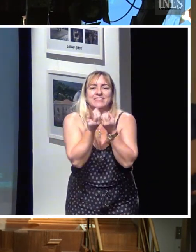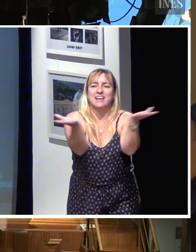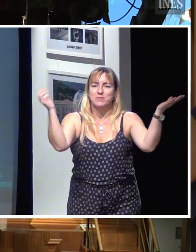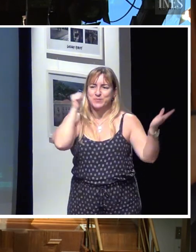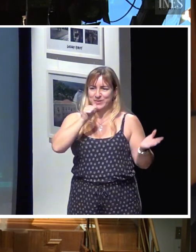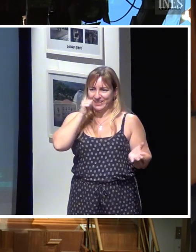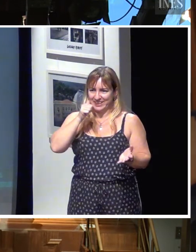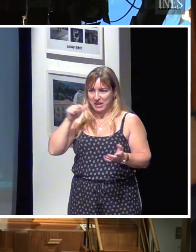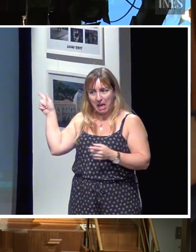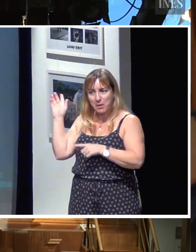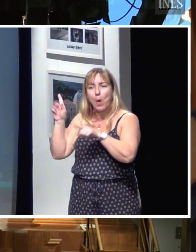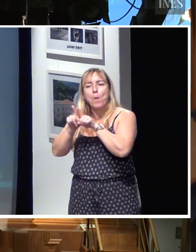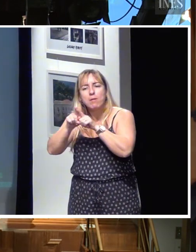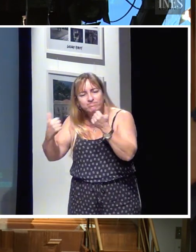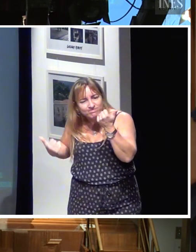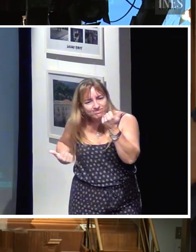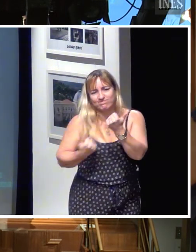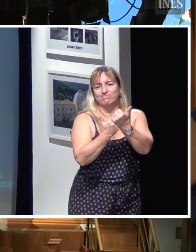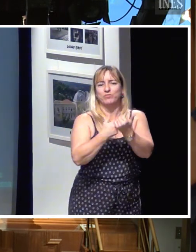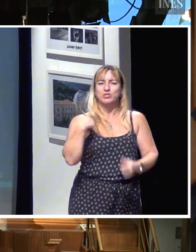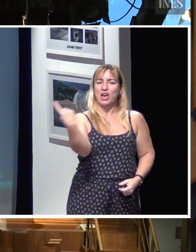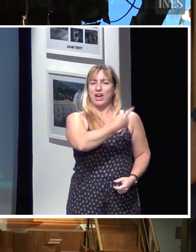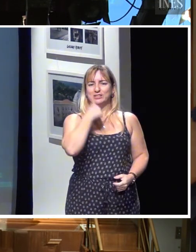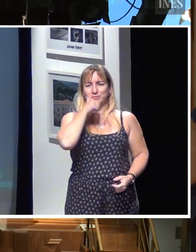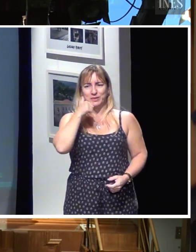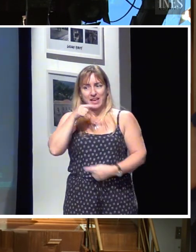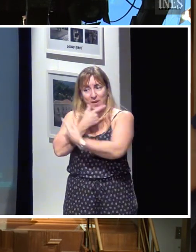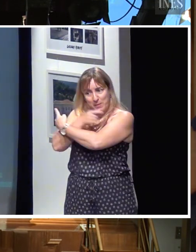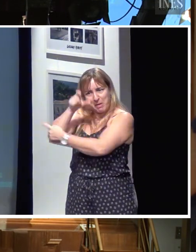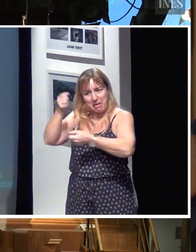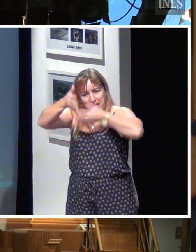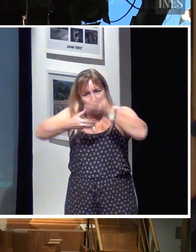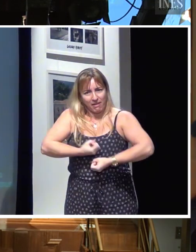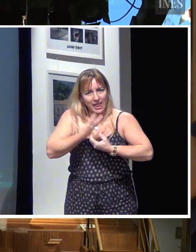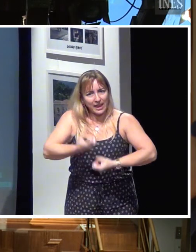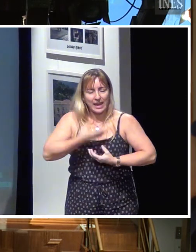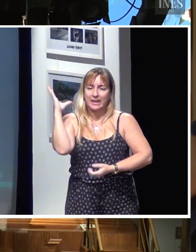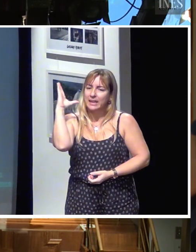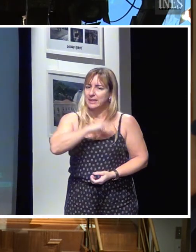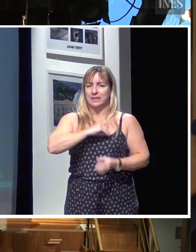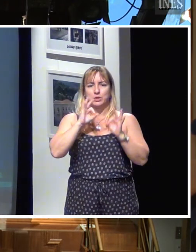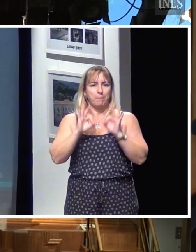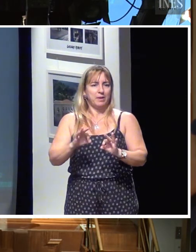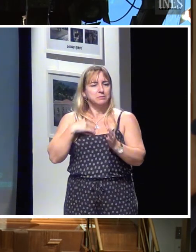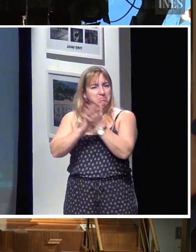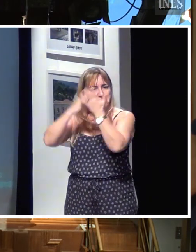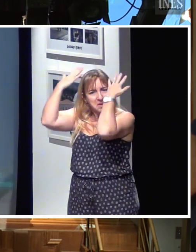né, se colocando no lugar da mulher e apoiando a causa feminista. Eu achei essa poesia